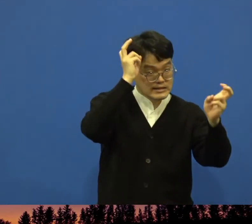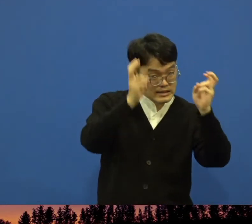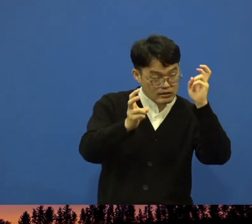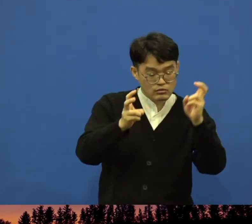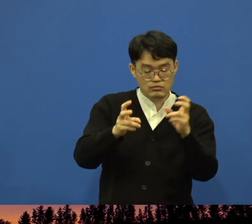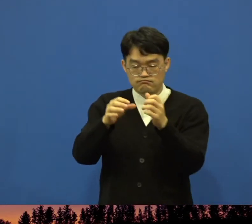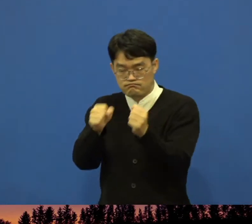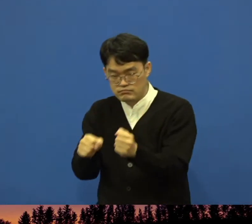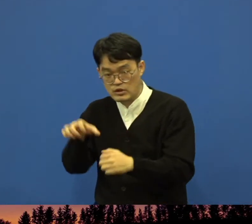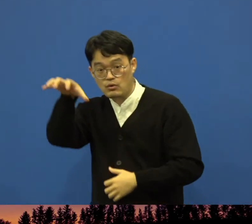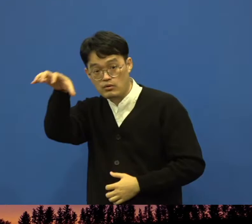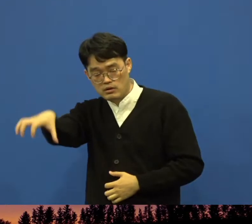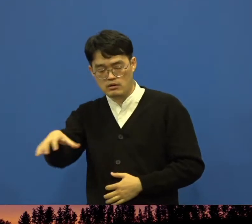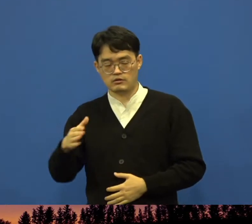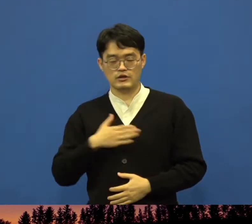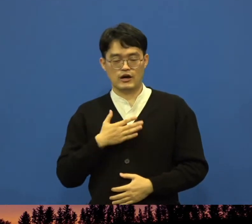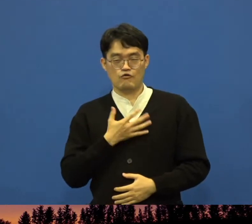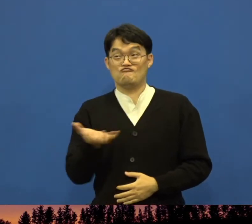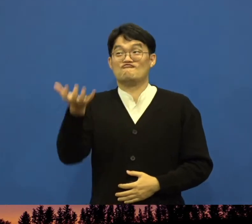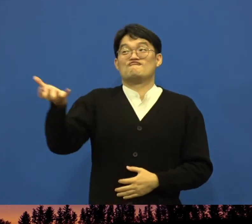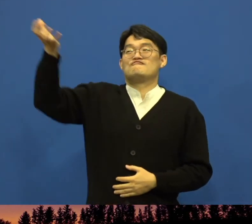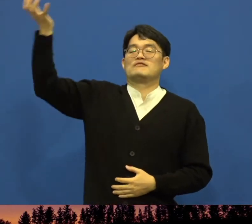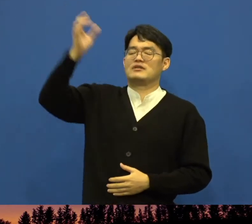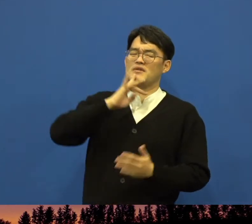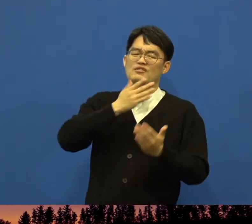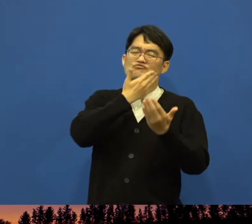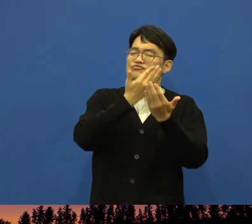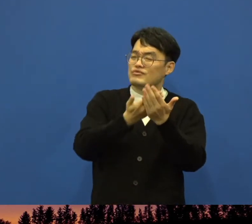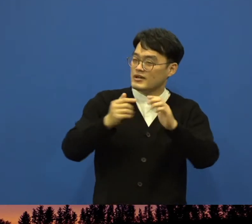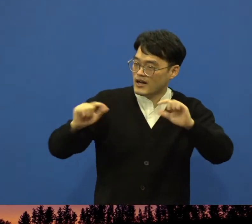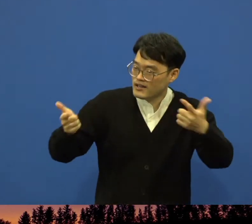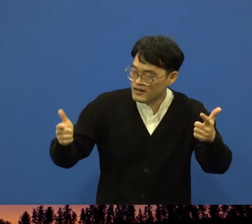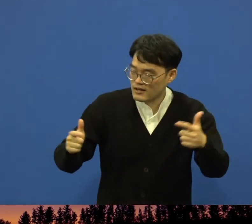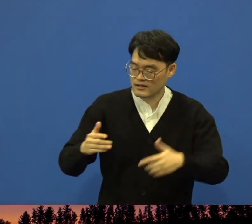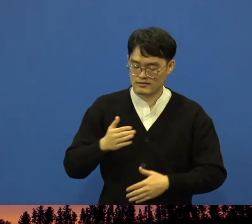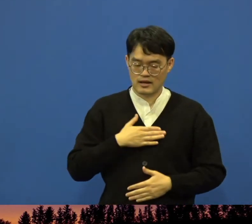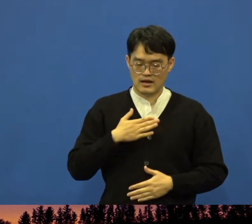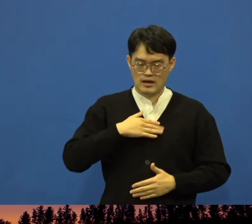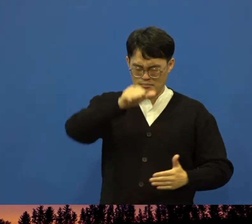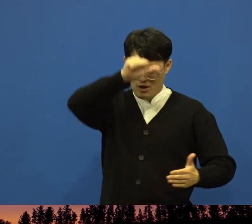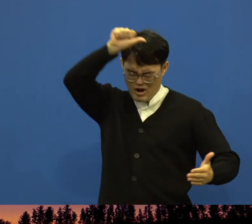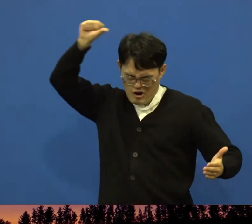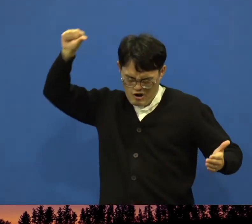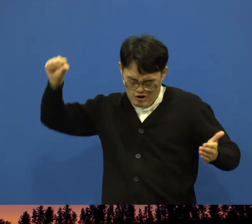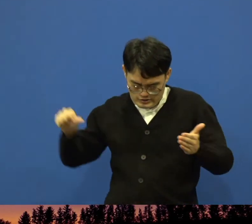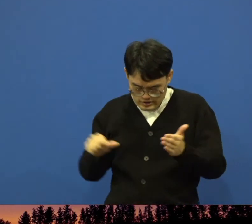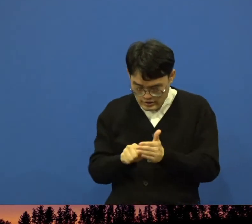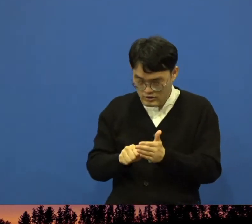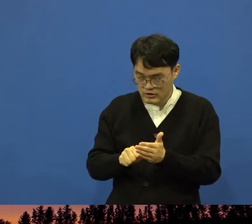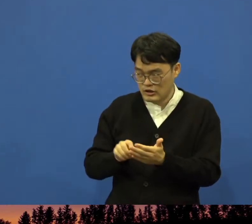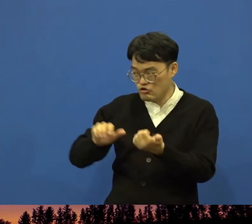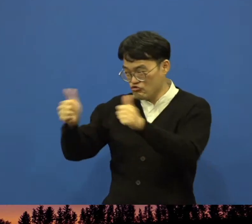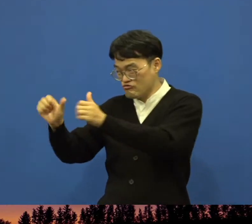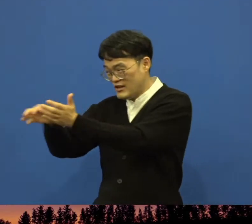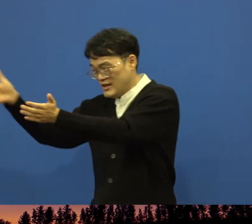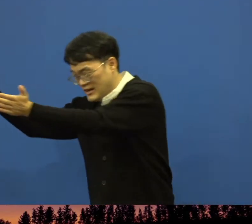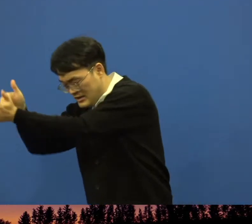게 아니고 자기의 인생 전체에서 그 직업과 자기 있는 위치를 볼 수 있는 글이 있어야 되는